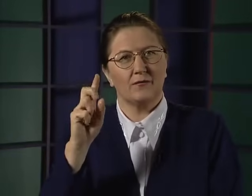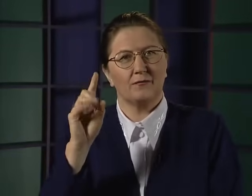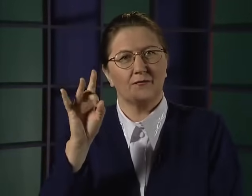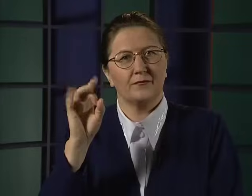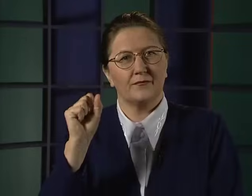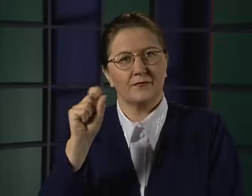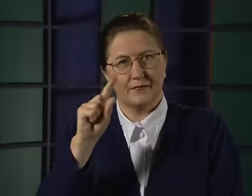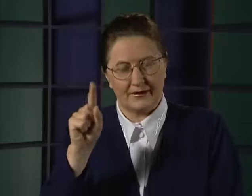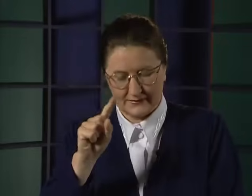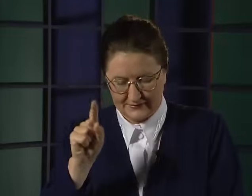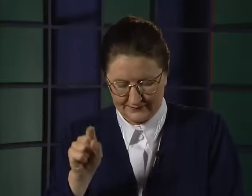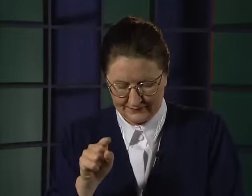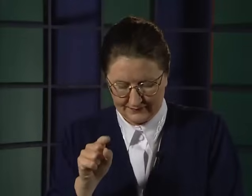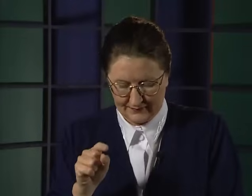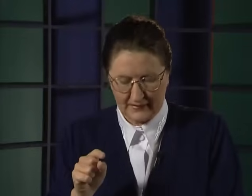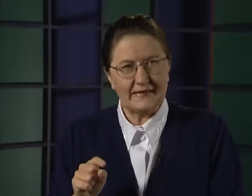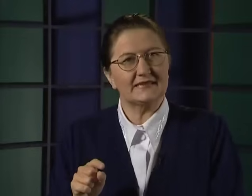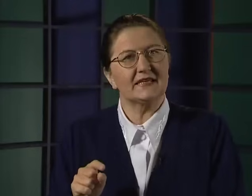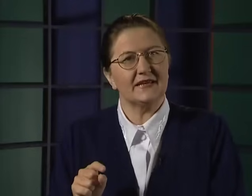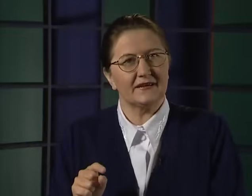Образ. Зрение.